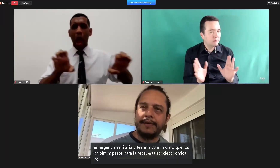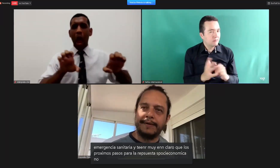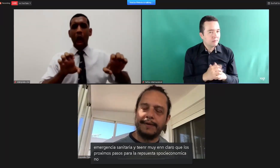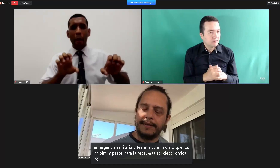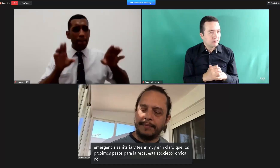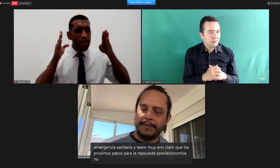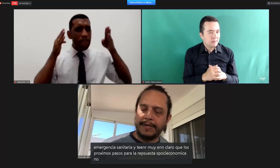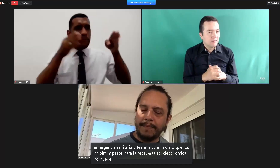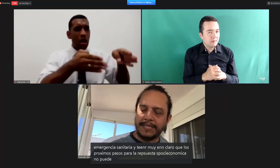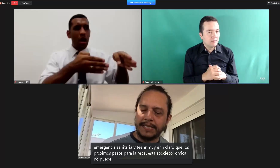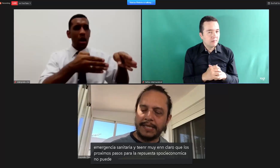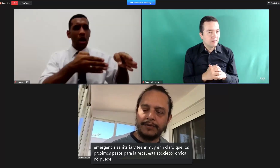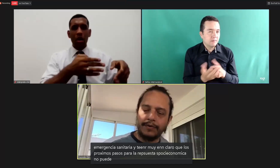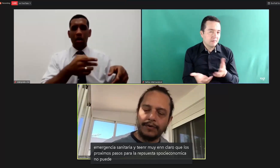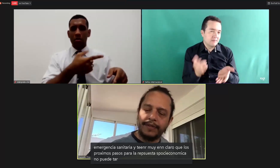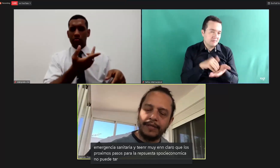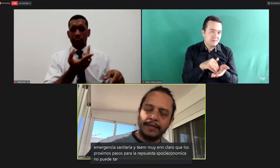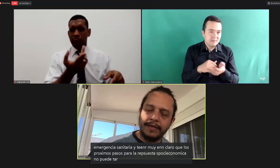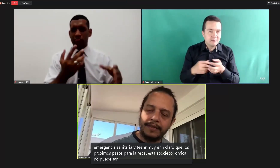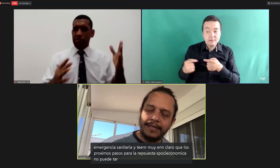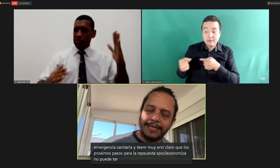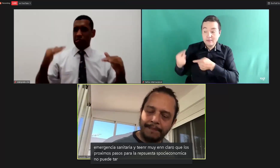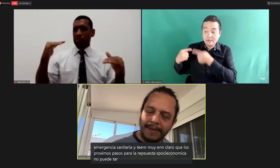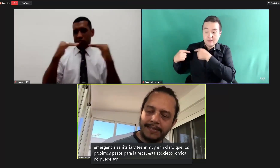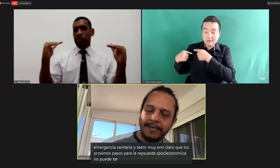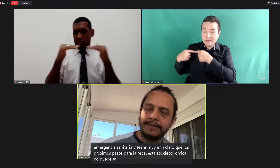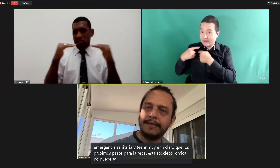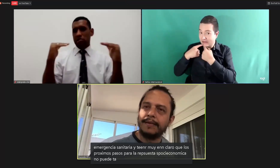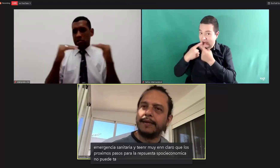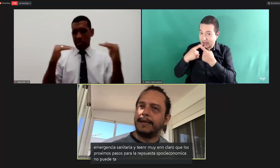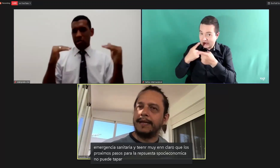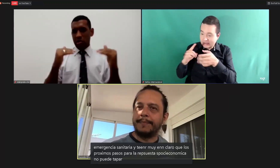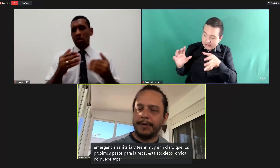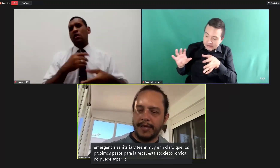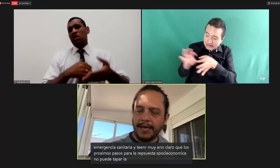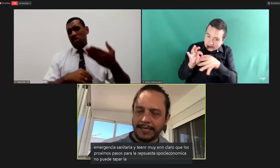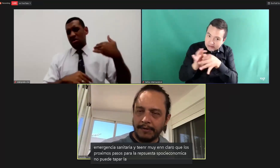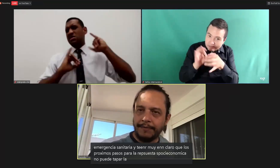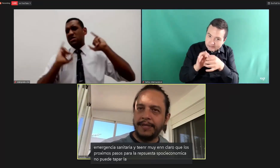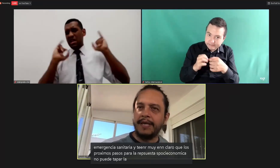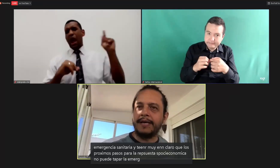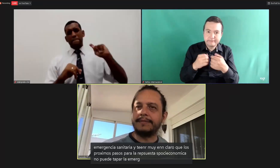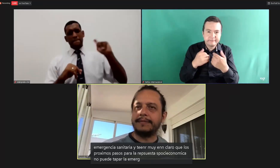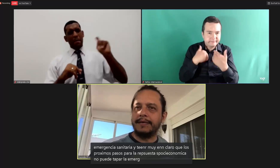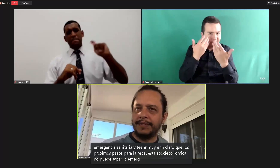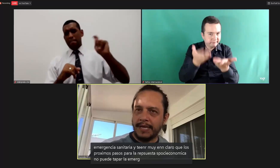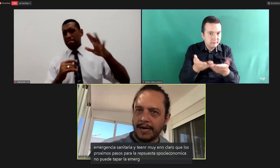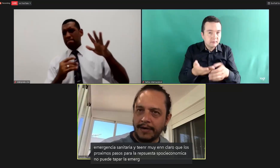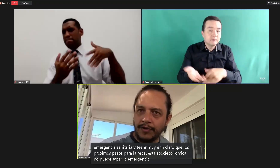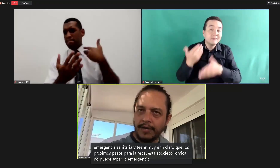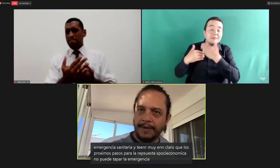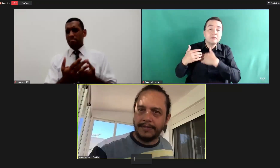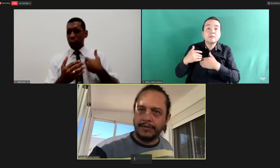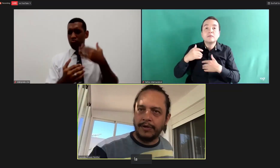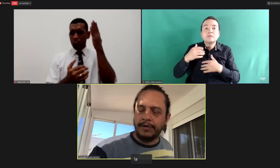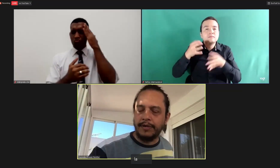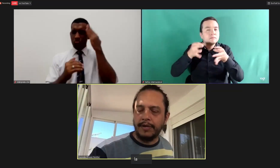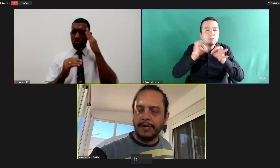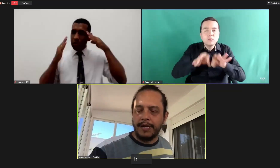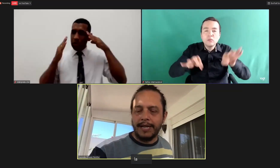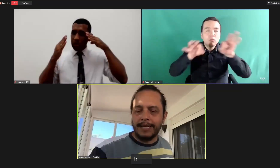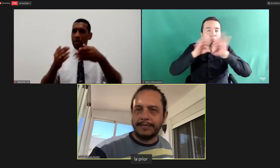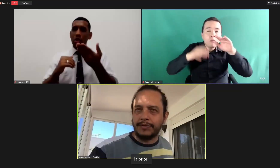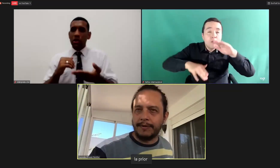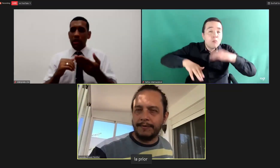que ya hemos venido presentando desde hace meses, la prioridad de salvar vidas, de evitar la no